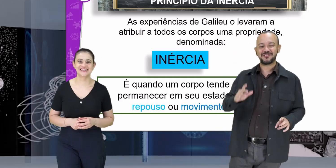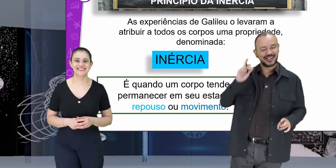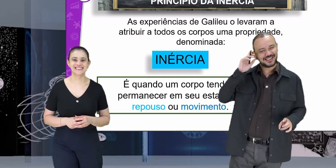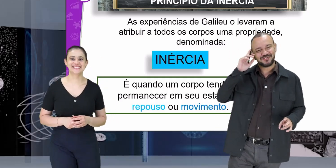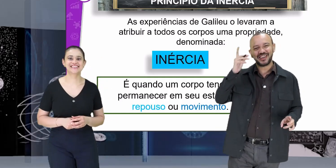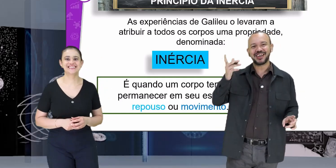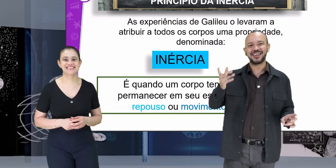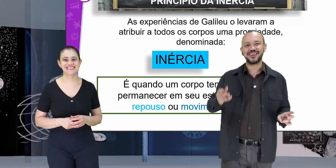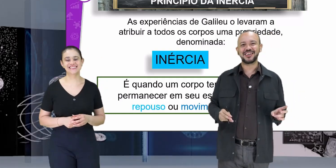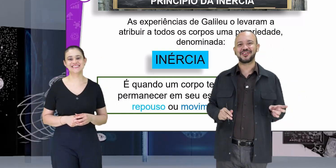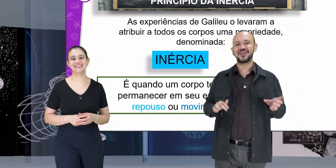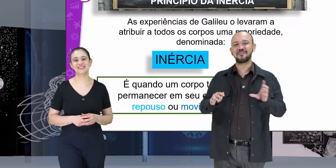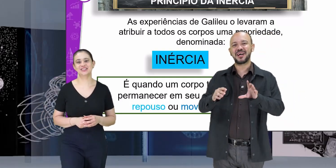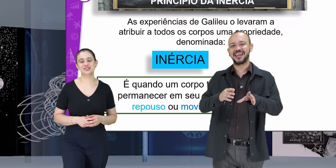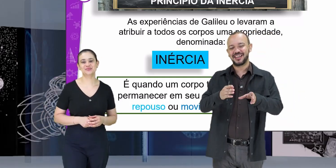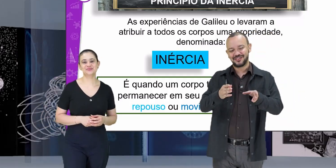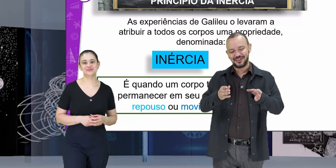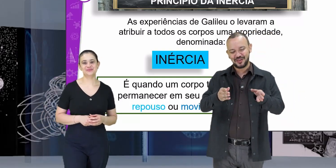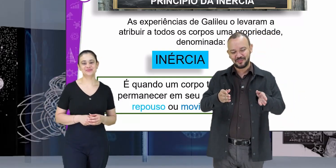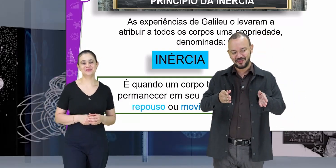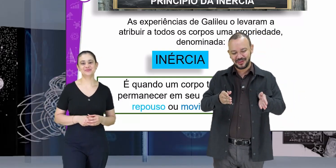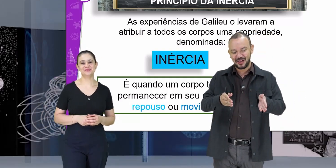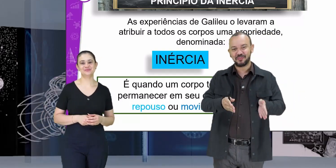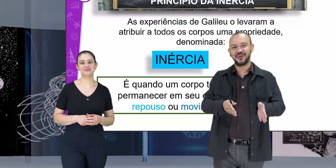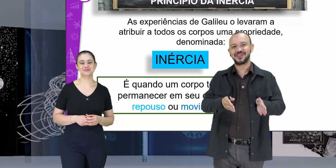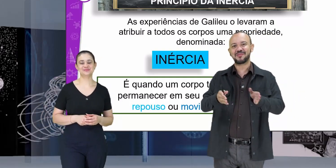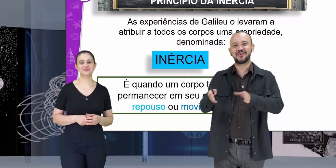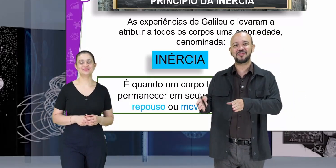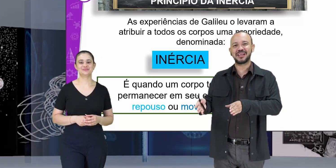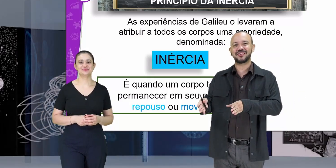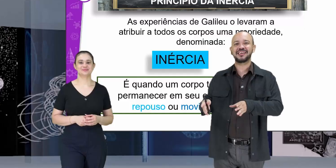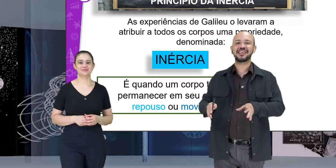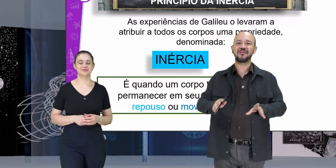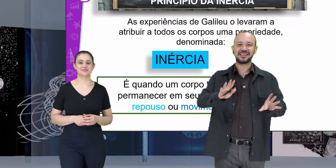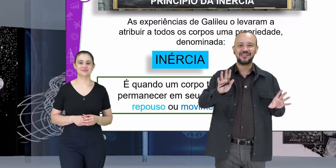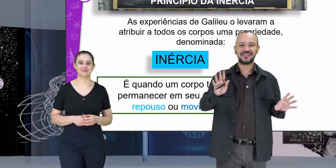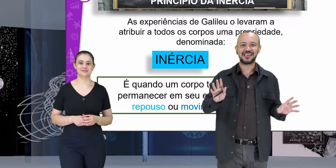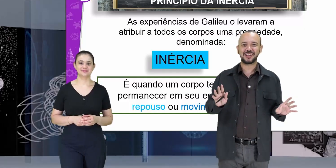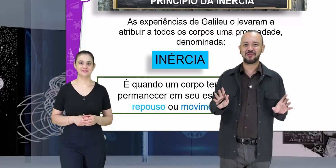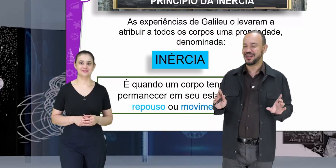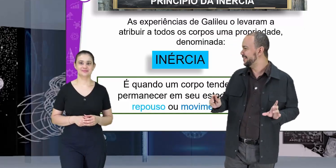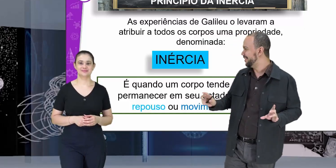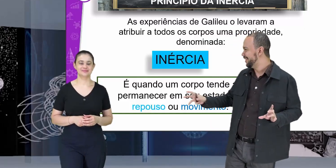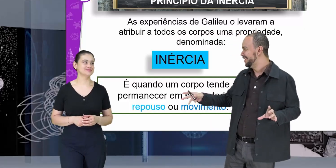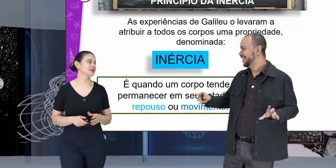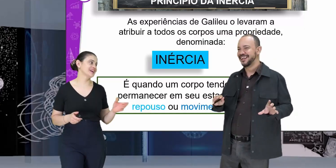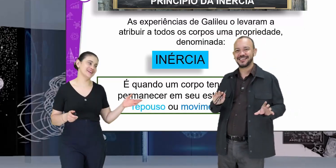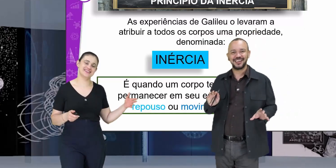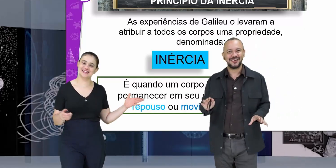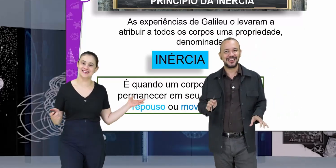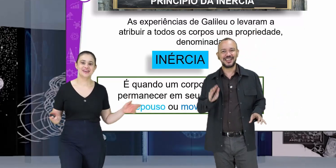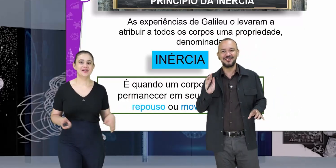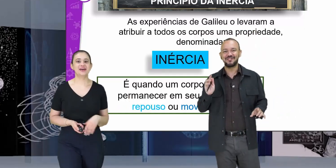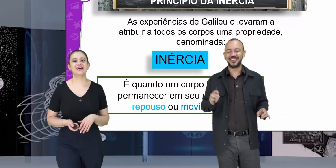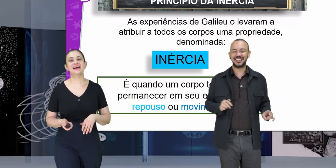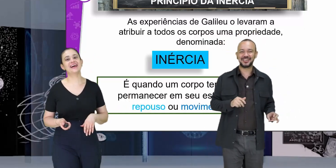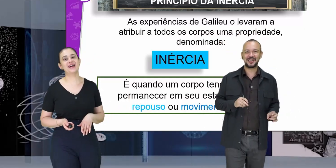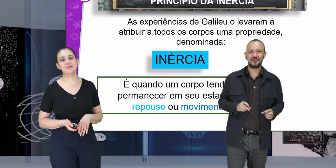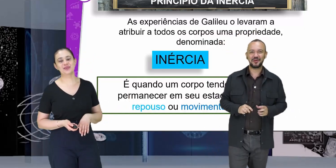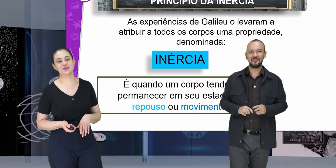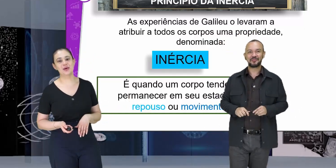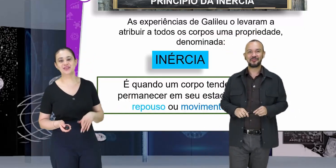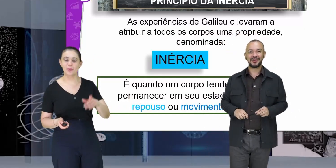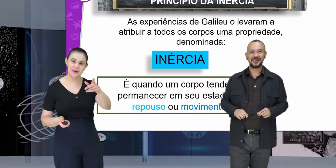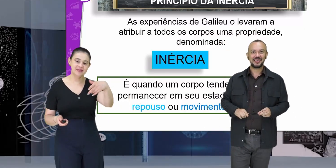peguei, te peguei, olha aí, eu tô em repouso e movimento. Não, mas aí você tá de brincadeira, né? Isso é um exemplo à parte.